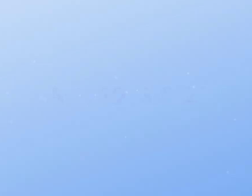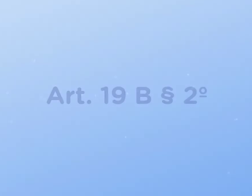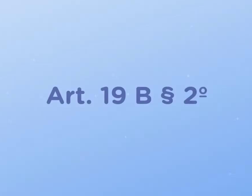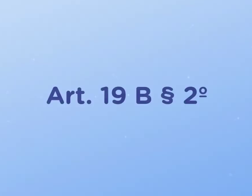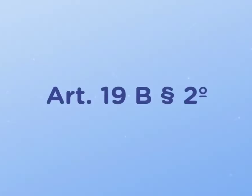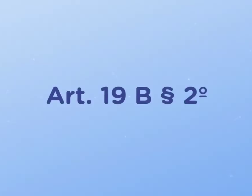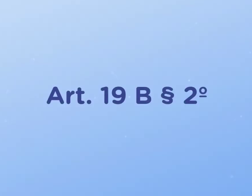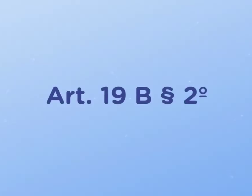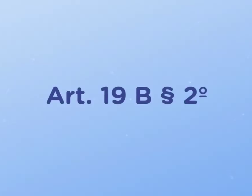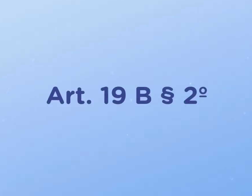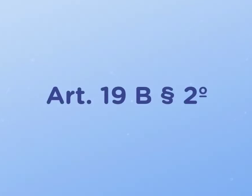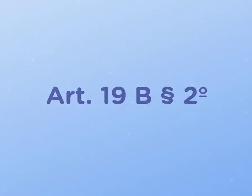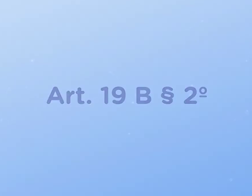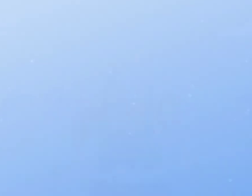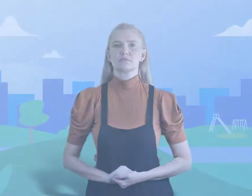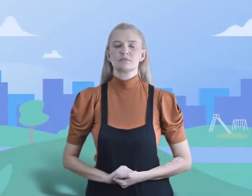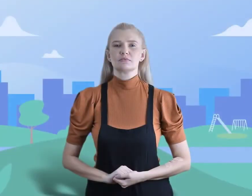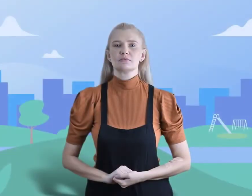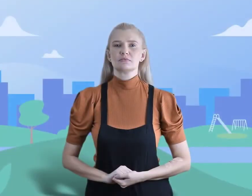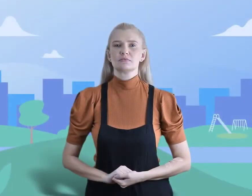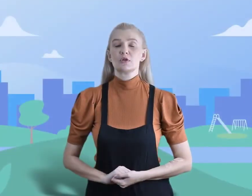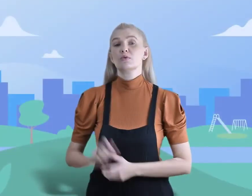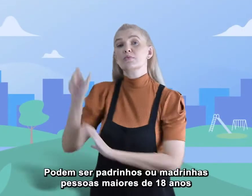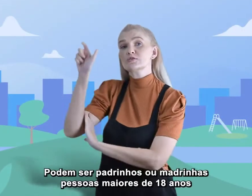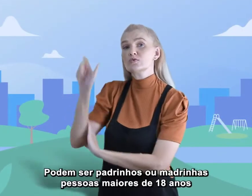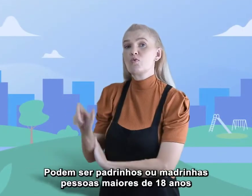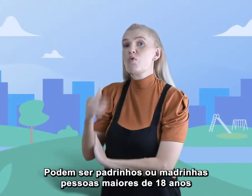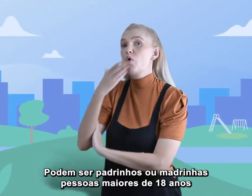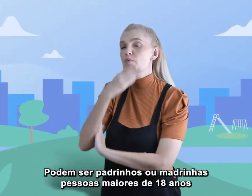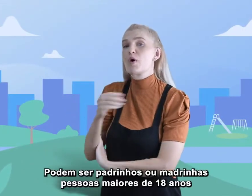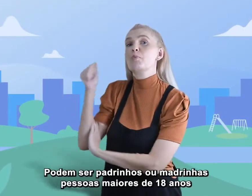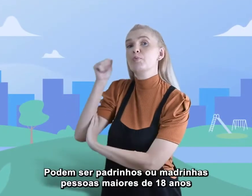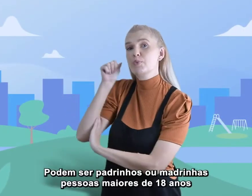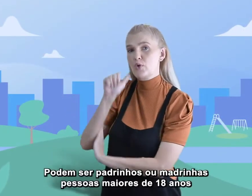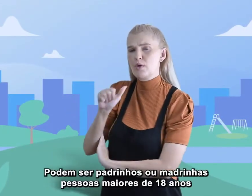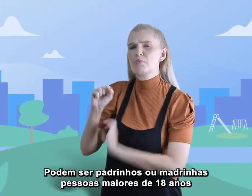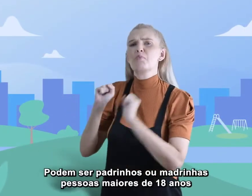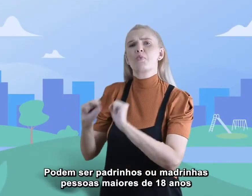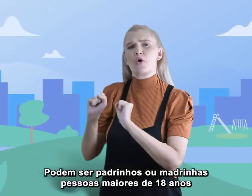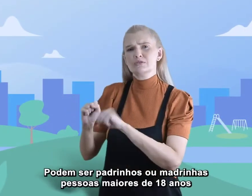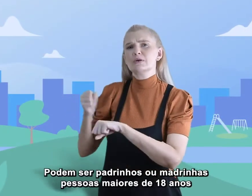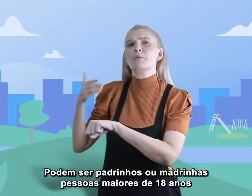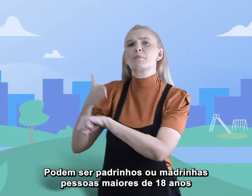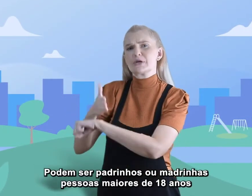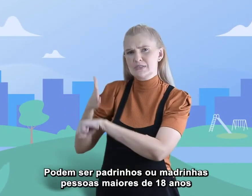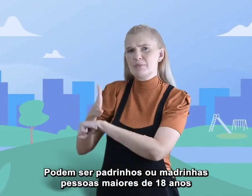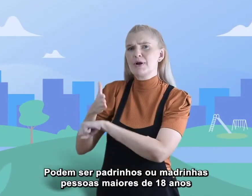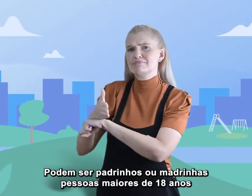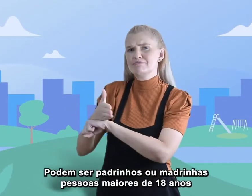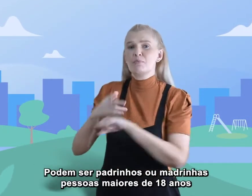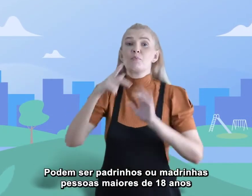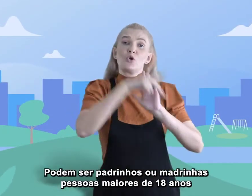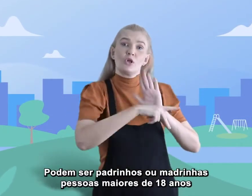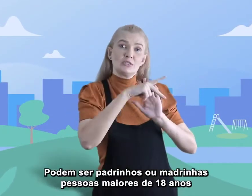Artigo 19b, parágrafo 2º. Podem ser padrinhos ou madrinhas pessoas maiores de 18